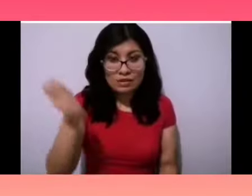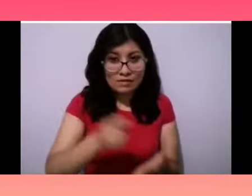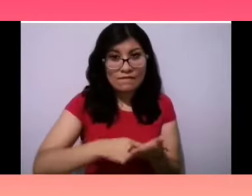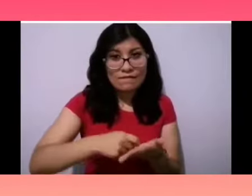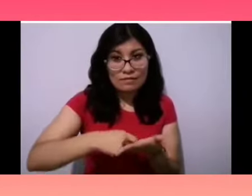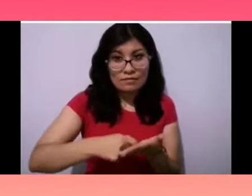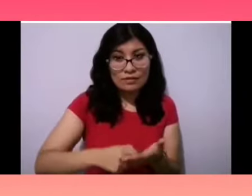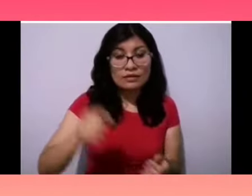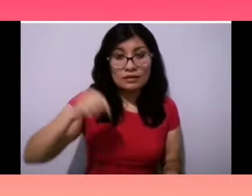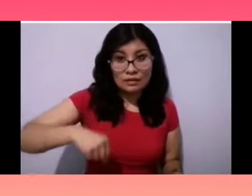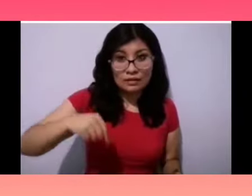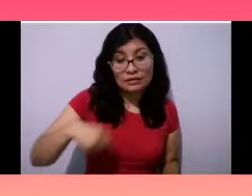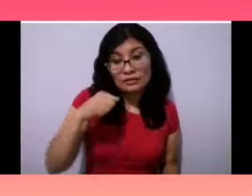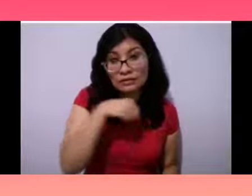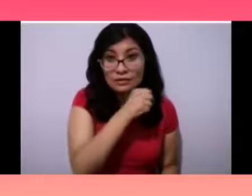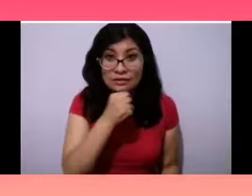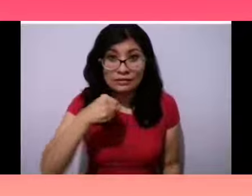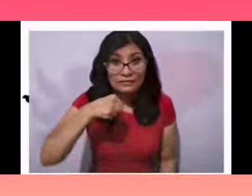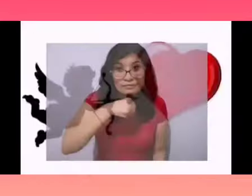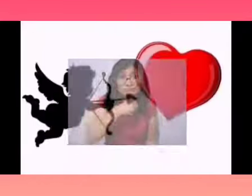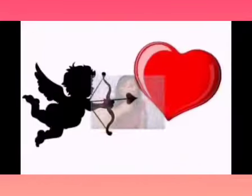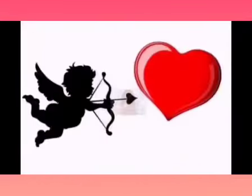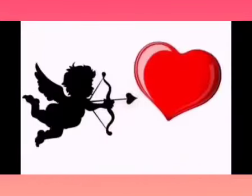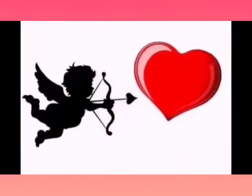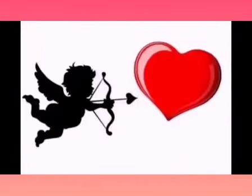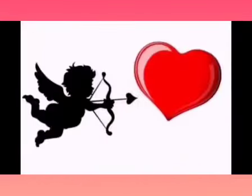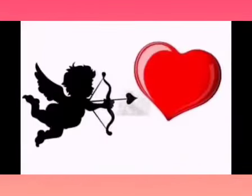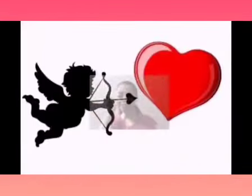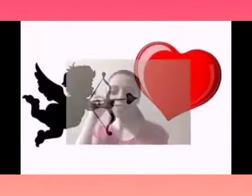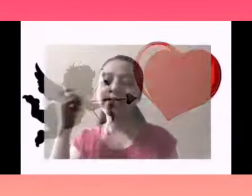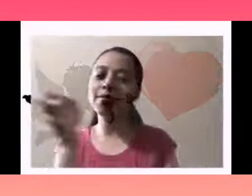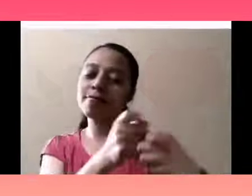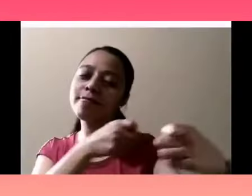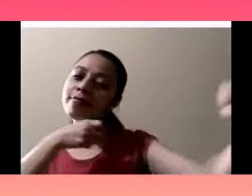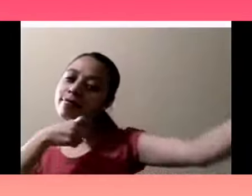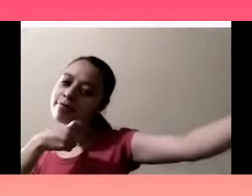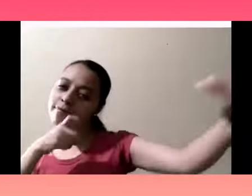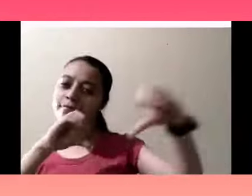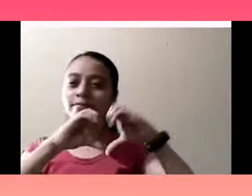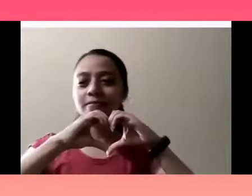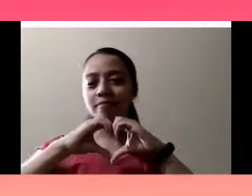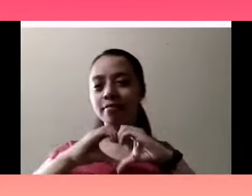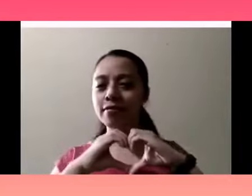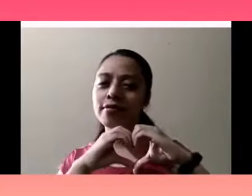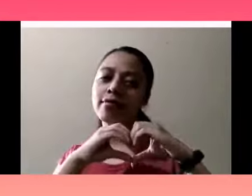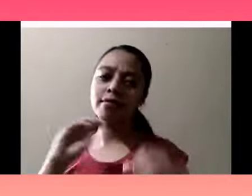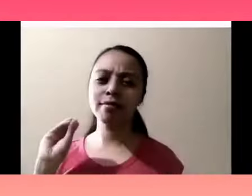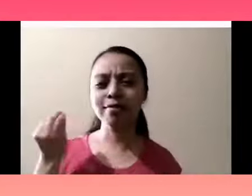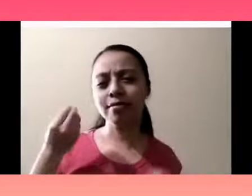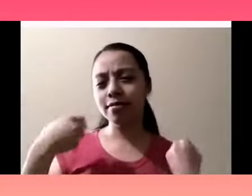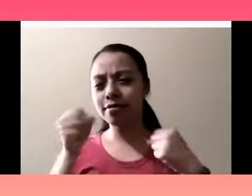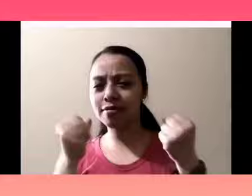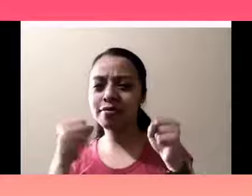Escribirte esta canción Oye Cupido, ¿qué fue lo que nos pasó?